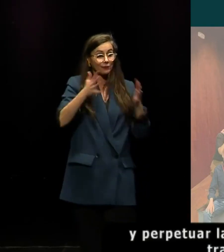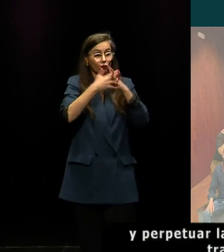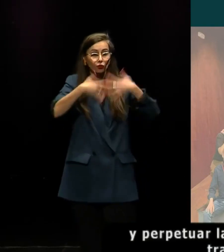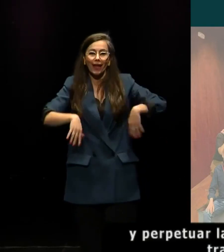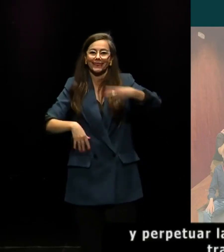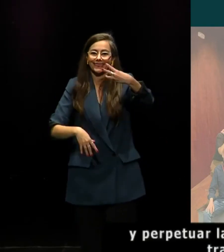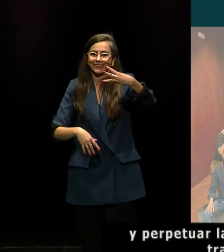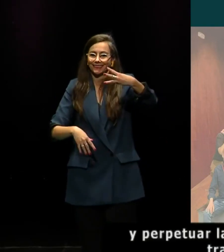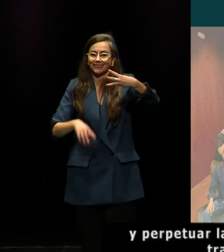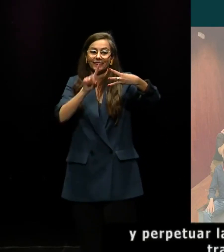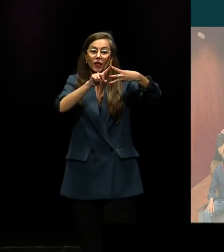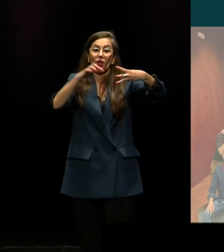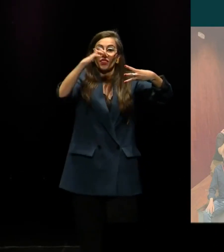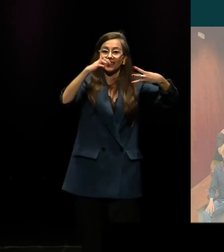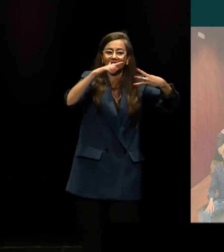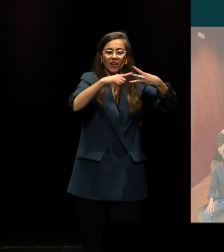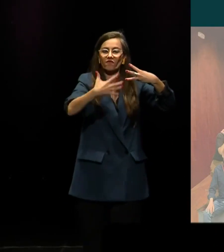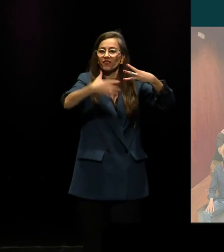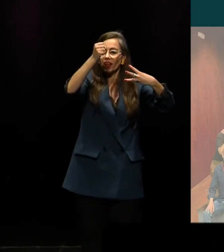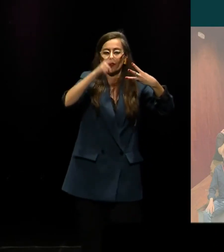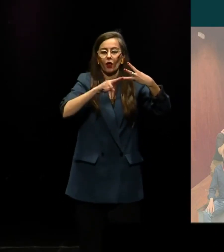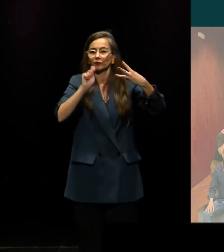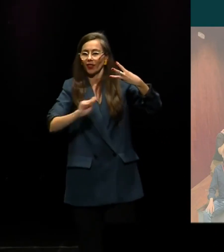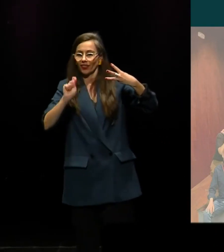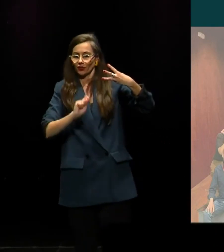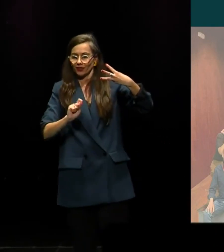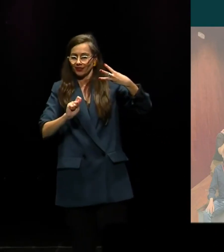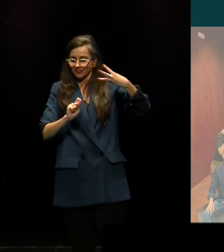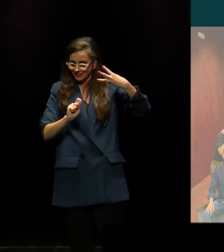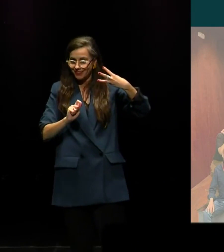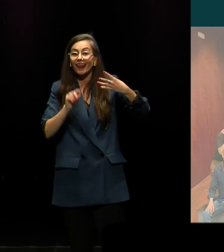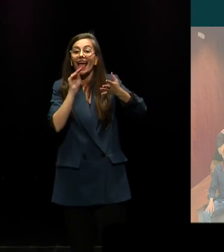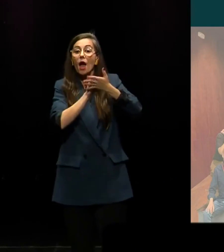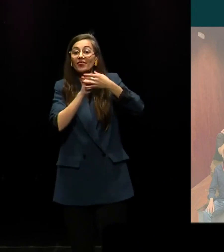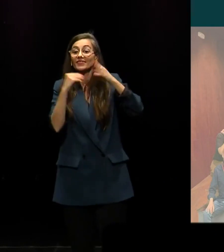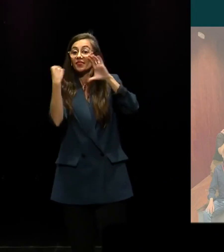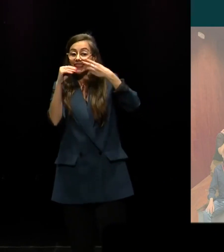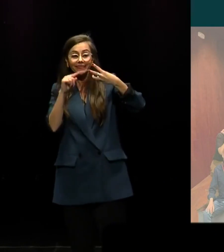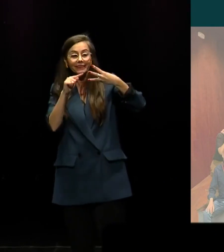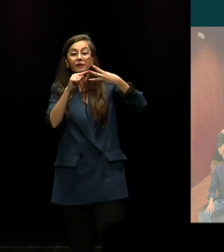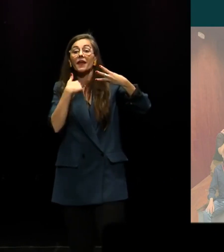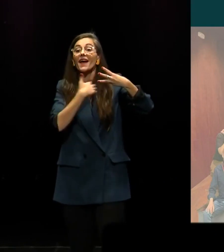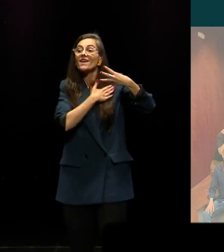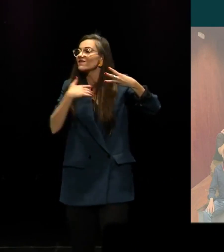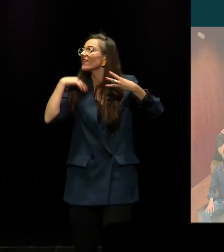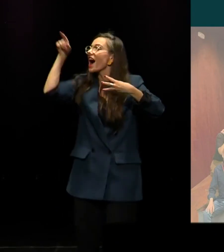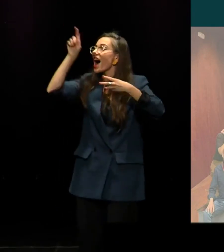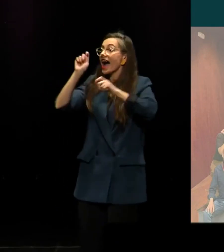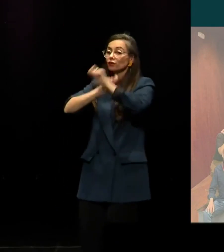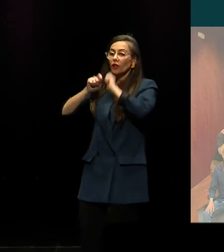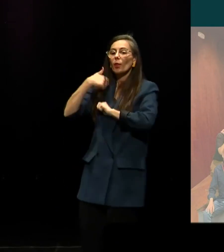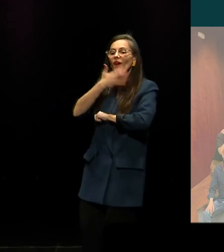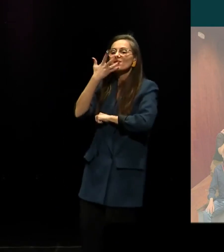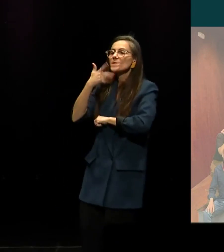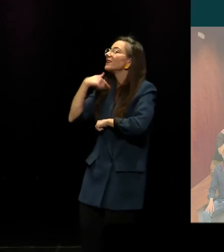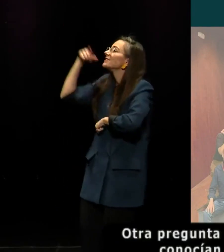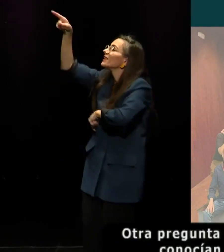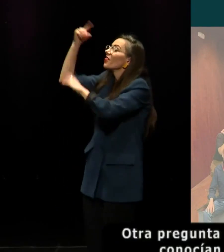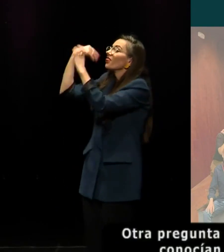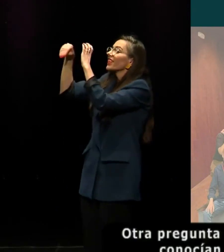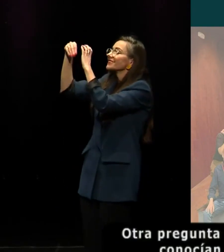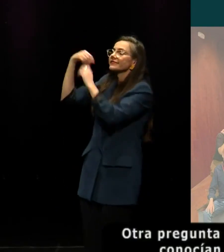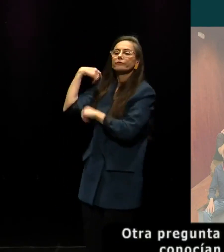La otra pregunta que hicimos era si conocía la estructura de la CNSE. La mayoría respondieron que sí.